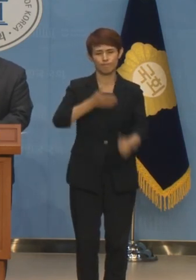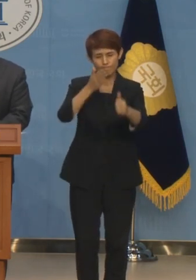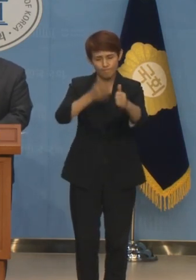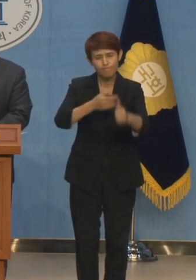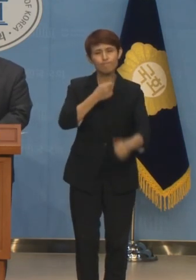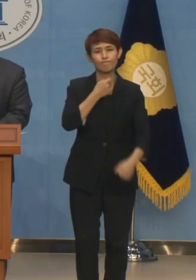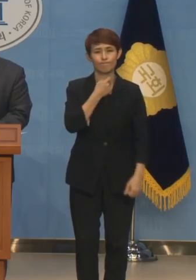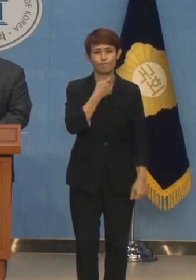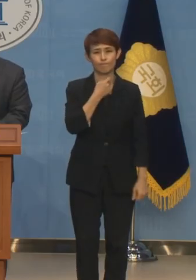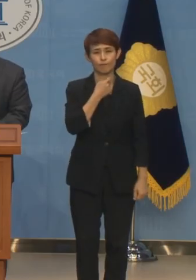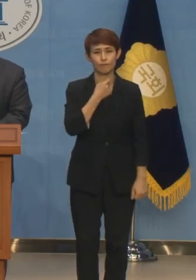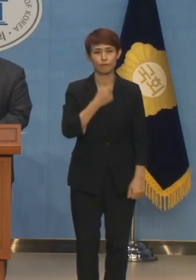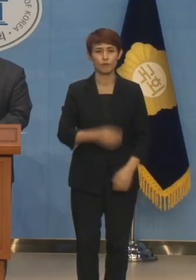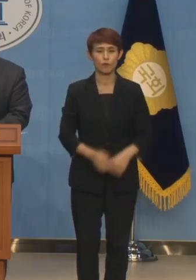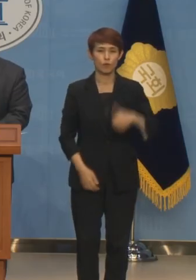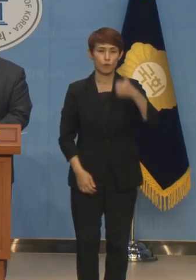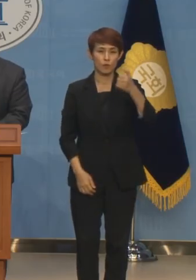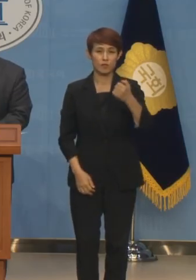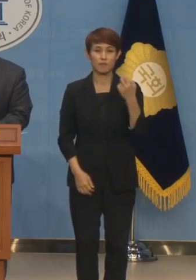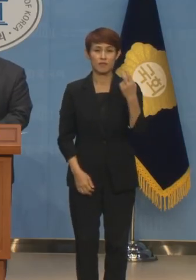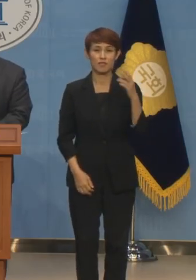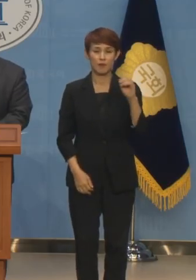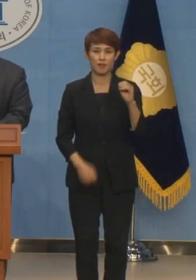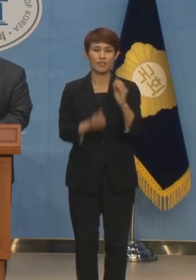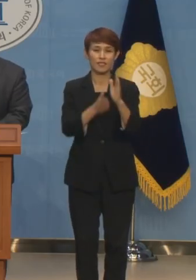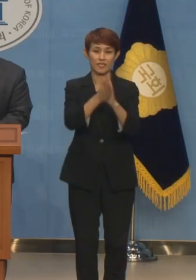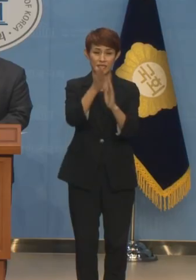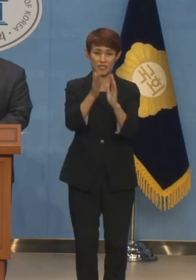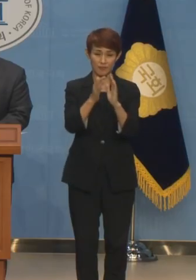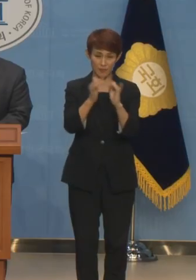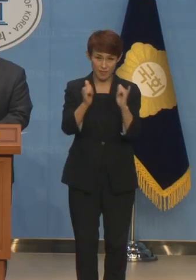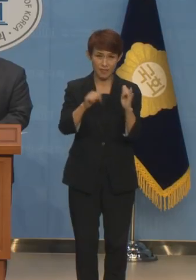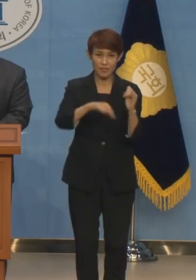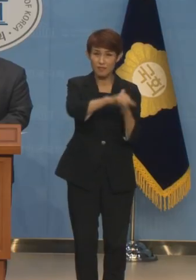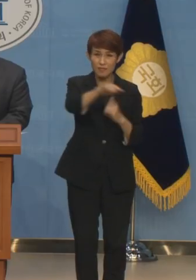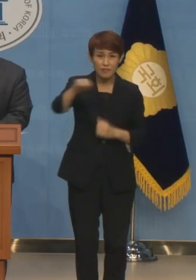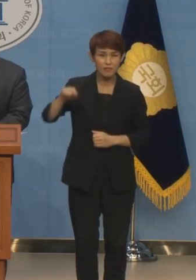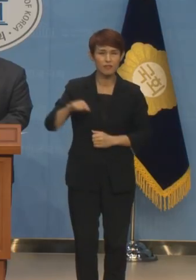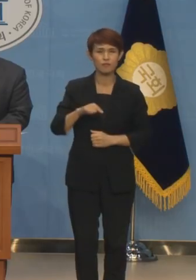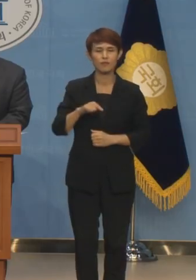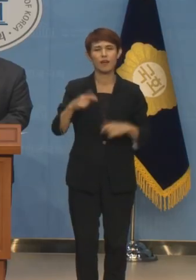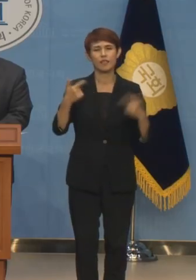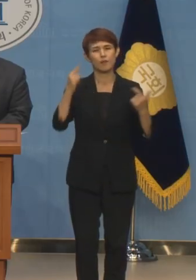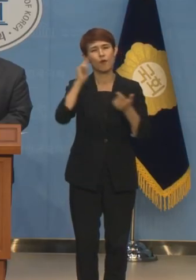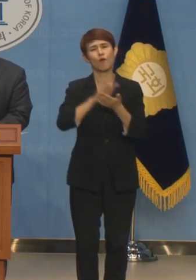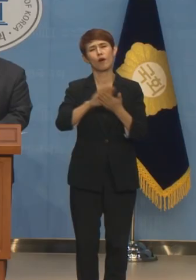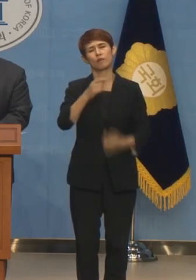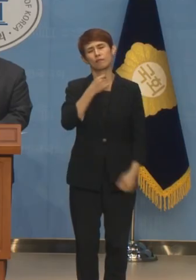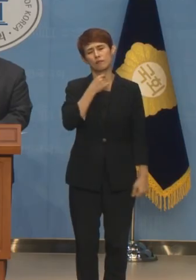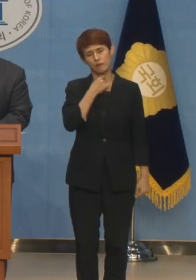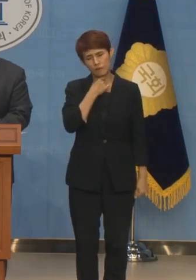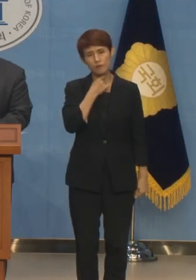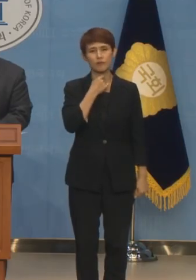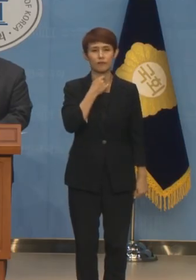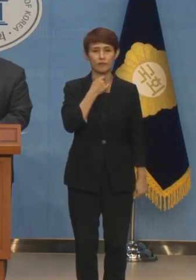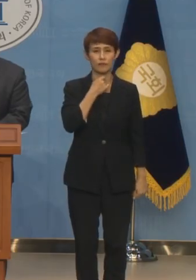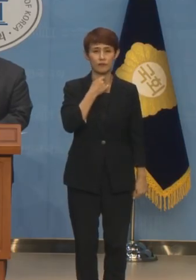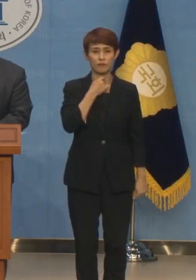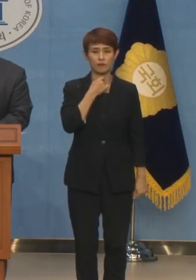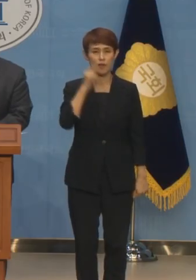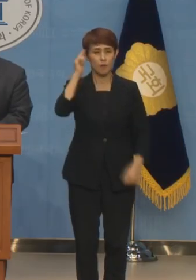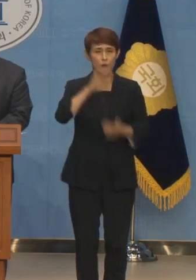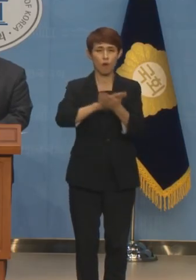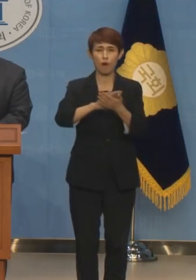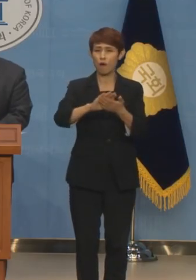부탁드립니다. 52만 파주 시민을 비롯한 접경지역 시민들은 언제나 평화를 갈구해 왔습니다.